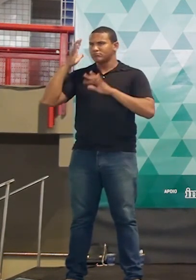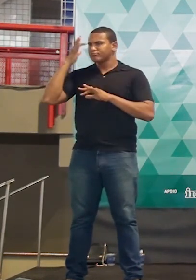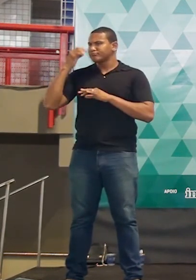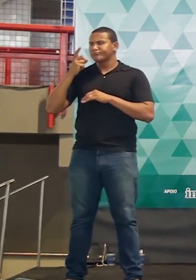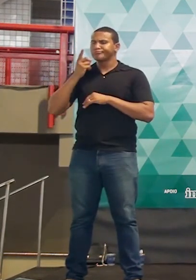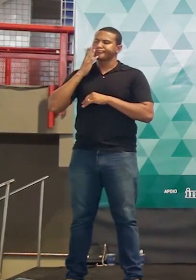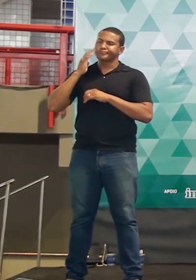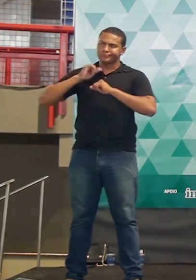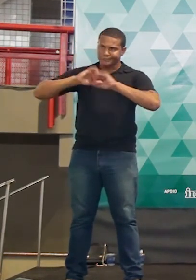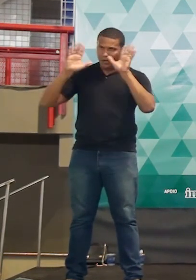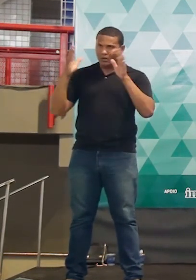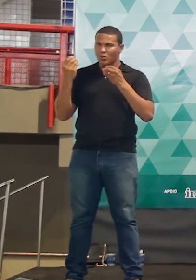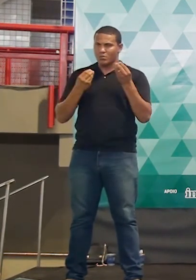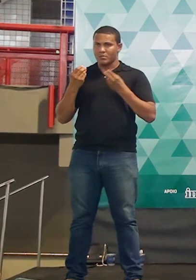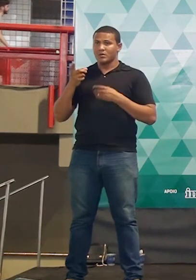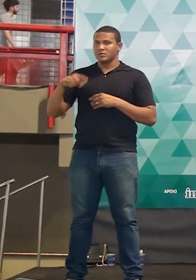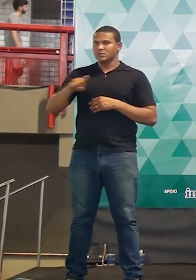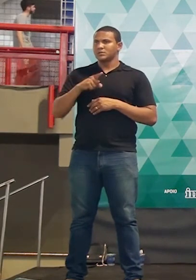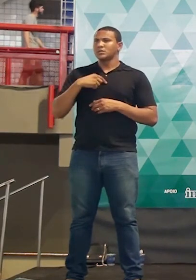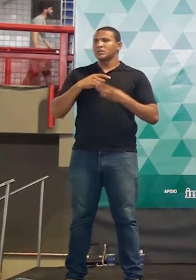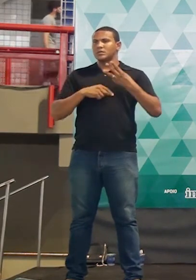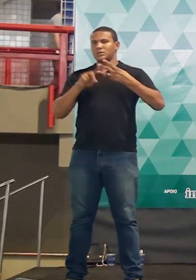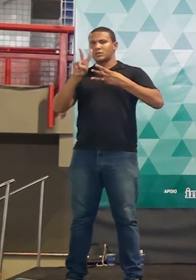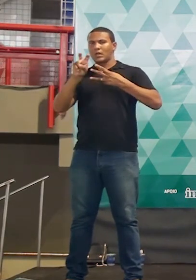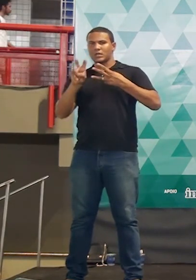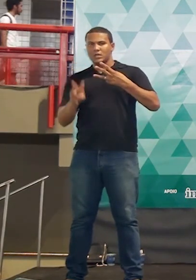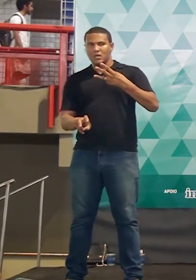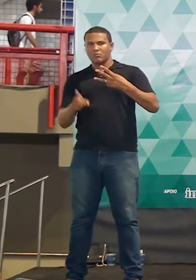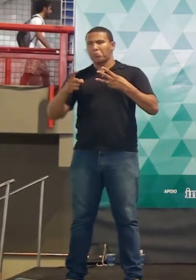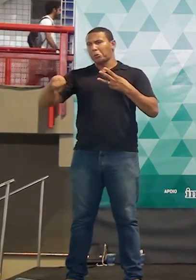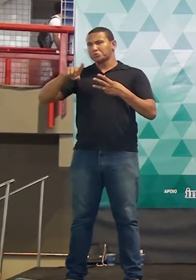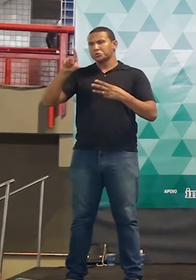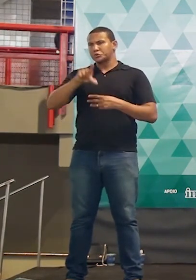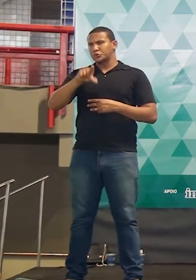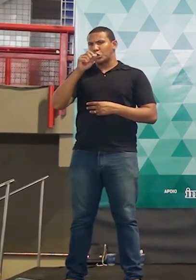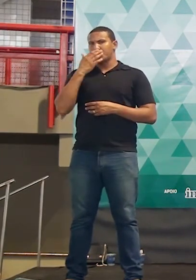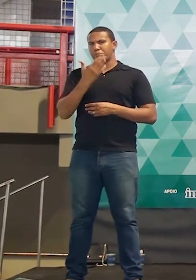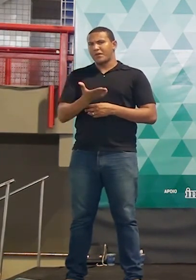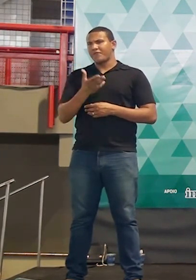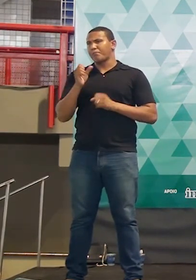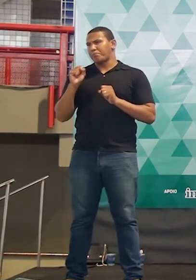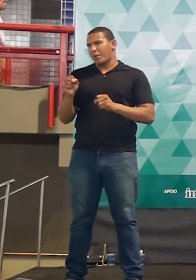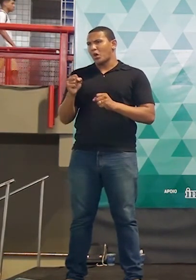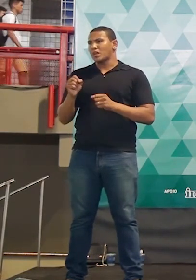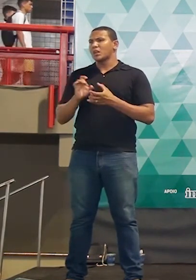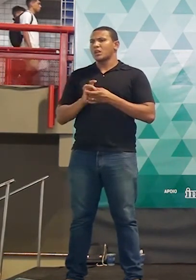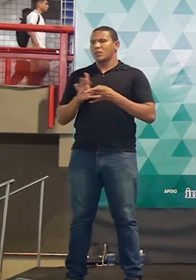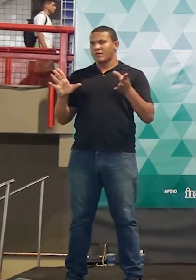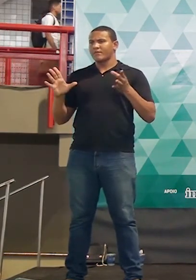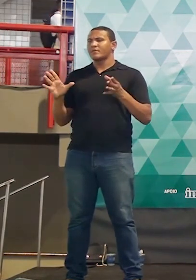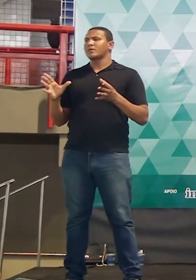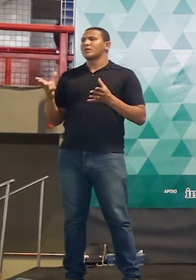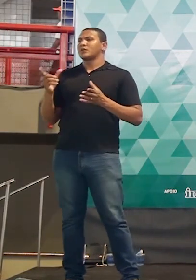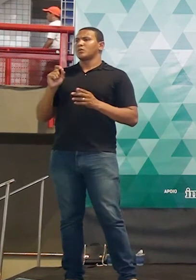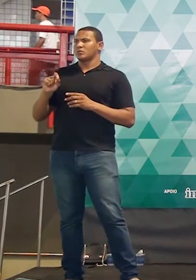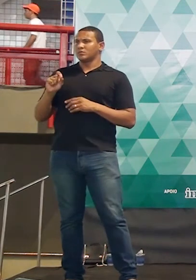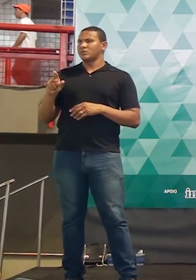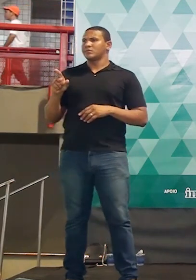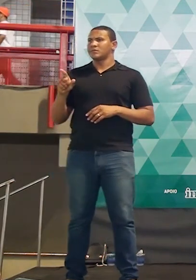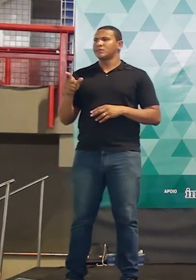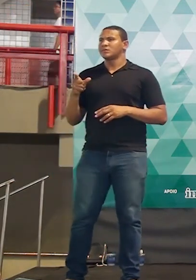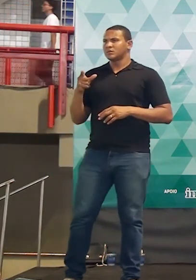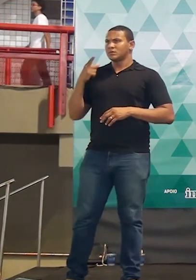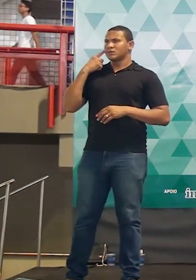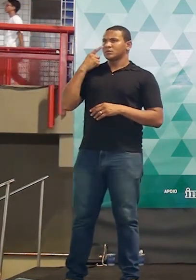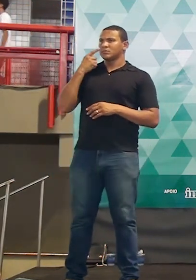3 temas. Vocês vão pegar um tema, pode ser até na ordem, na sequência. Faz a primeira